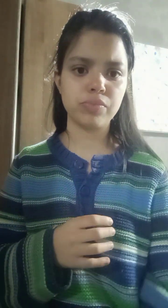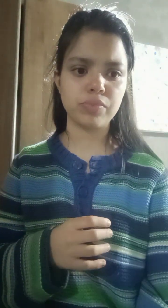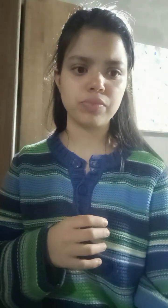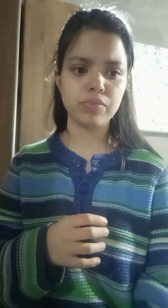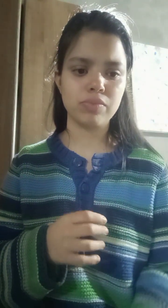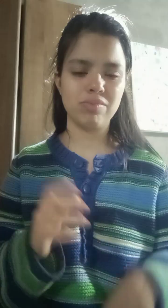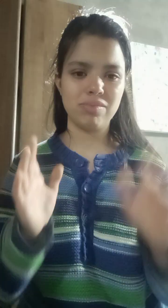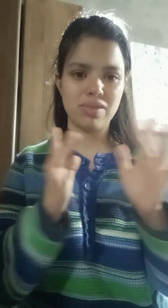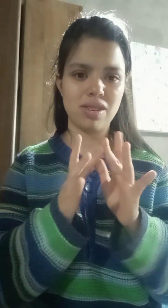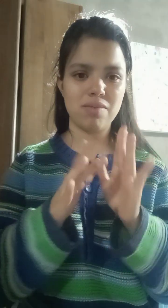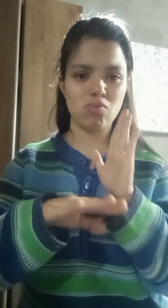Instituto Max